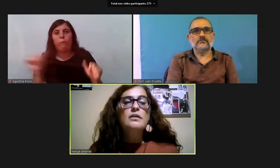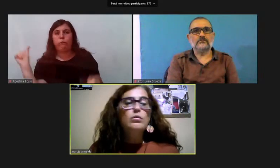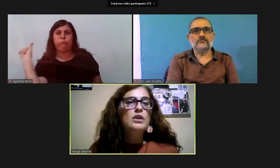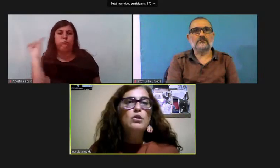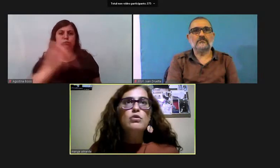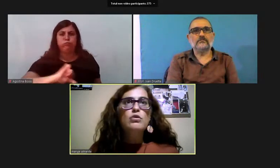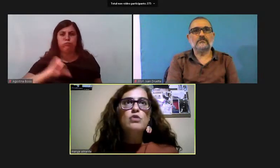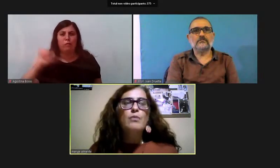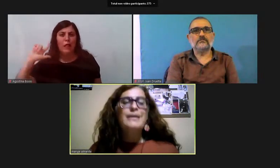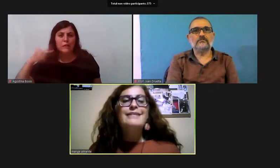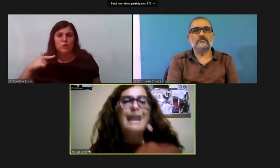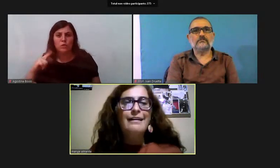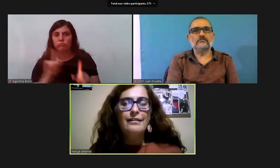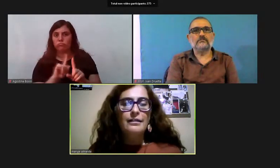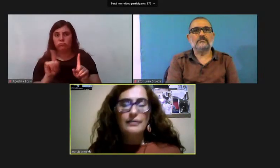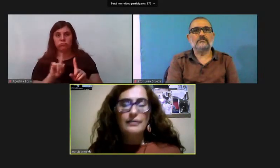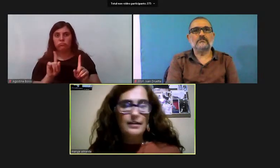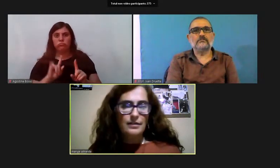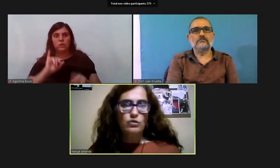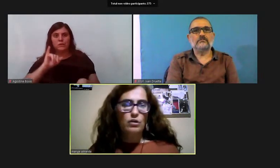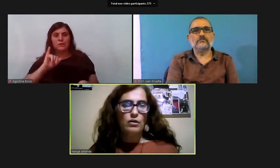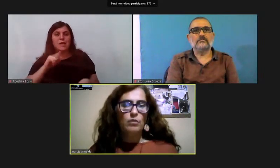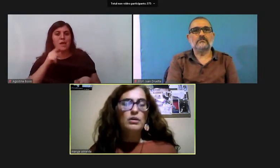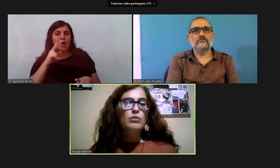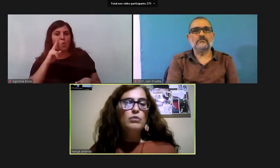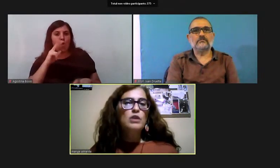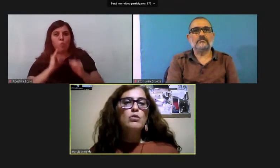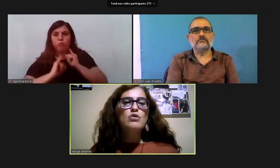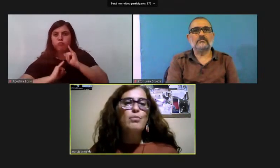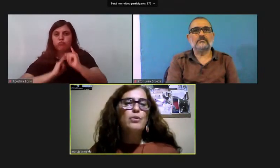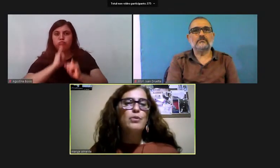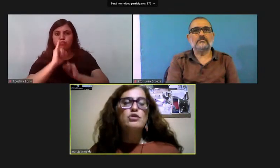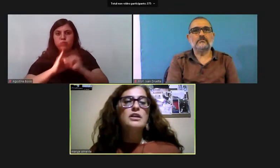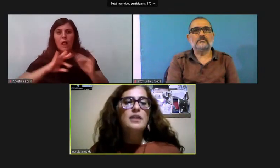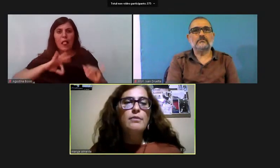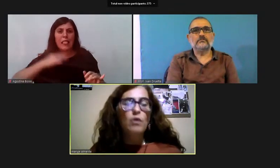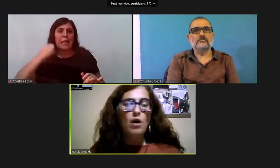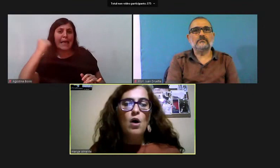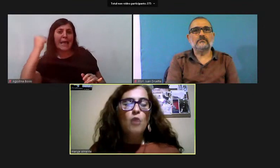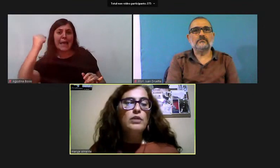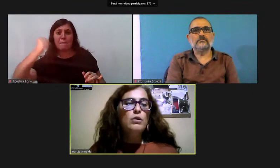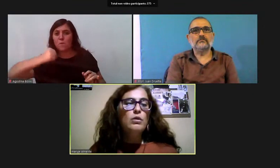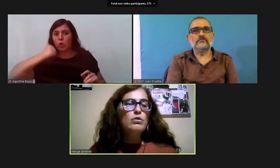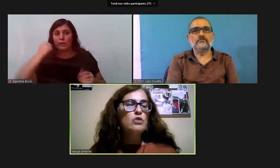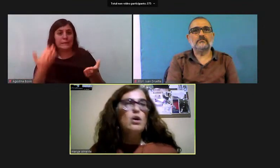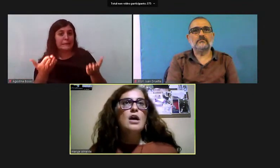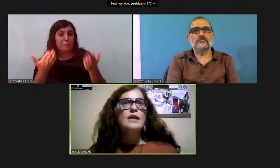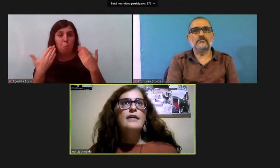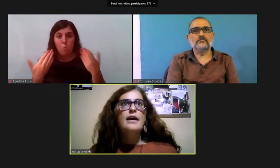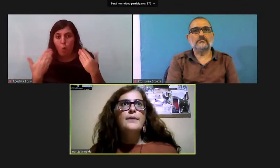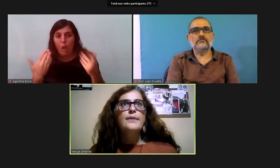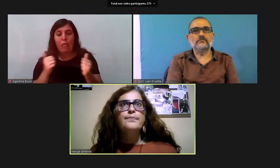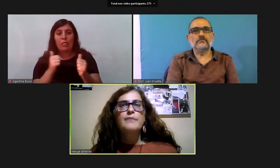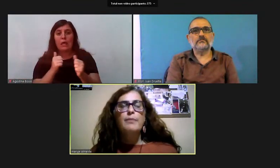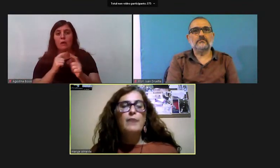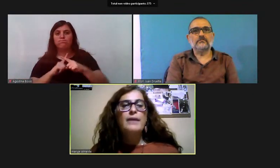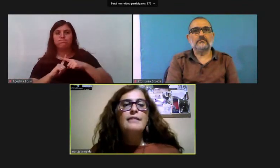un discurso vital de ser sordo, un discurso positivo, un discurso